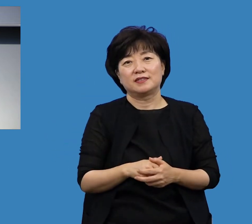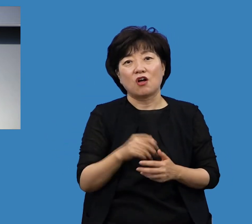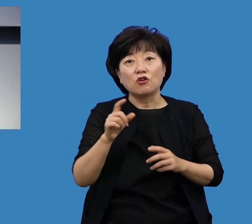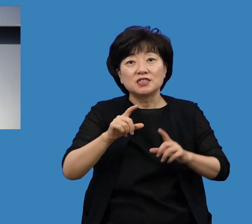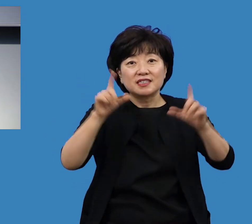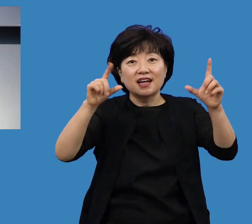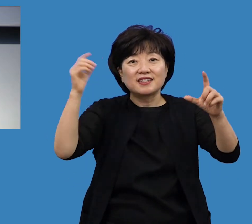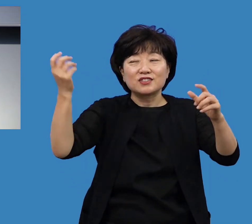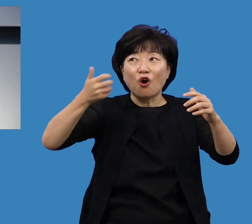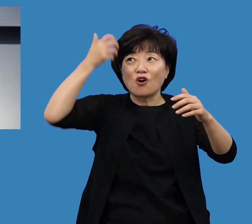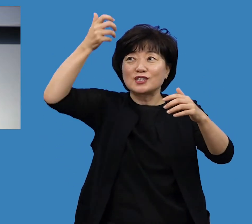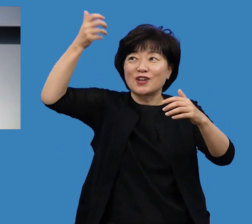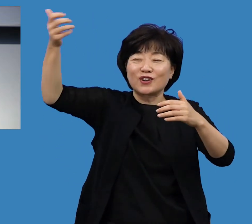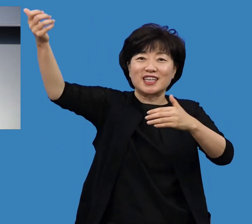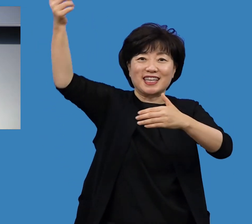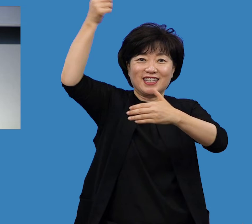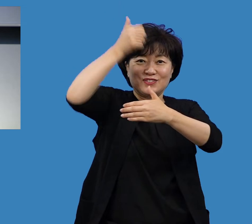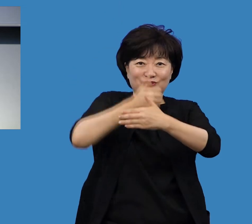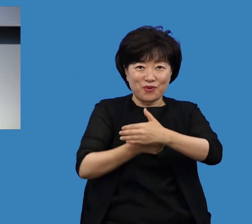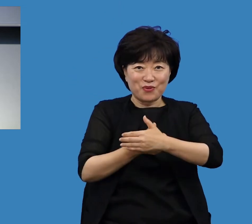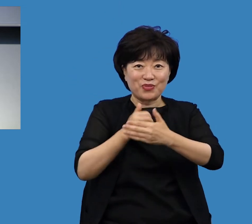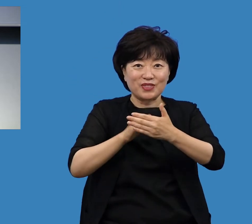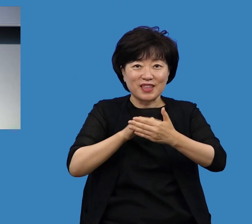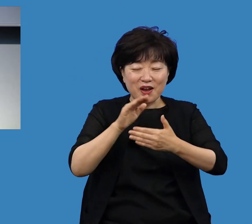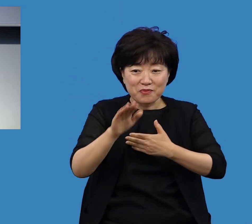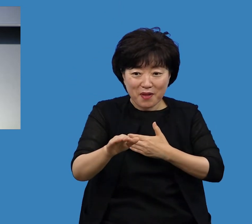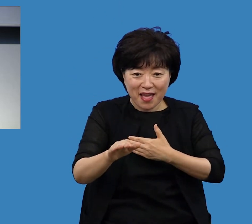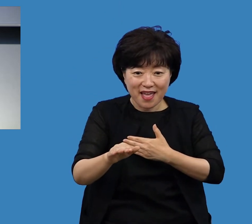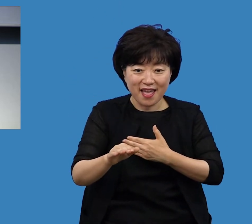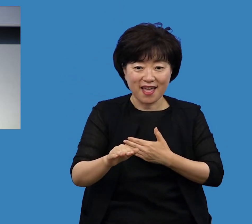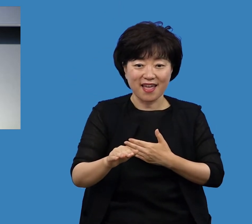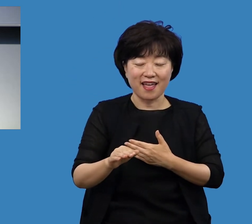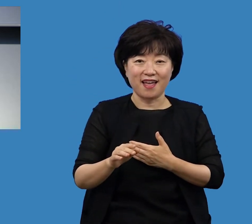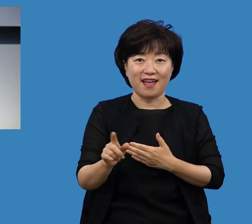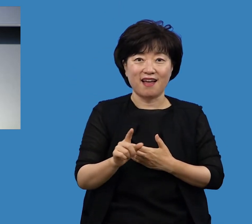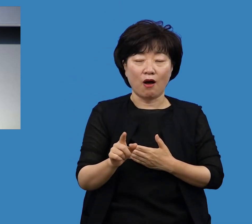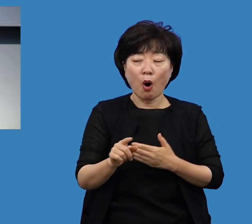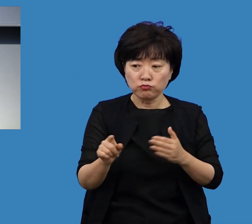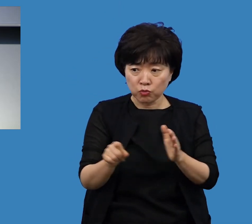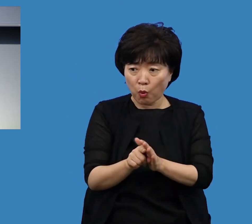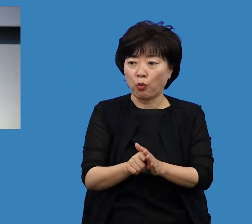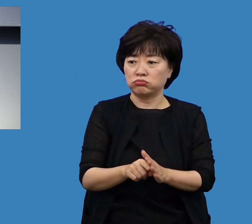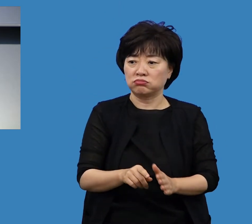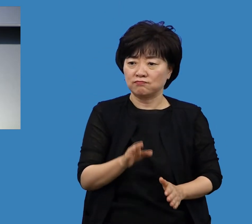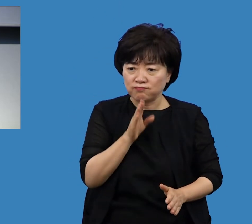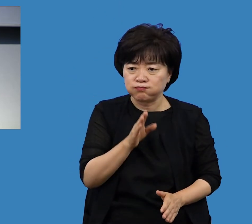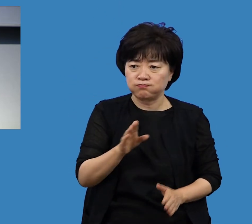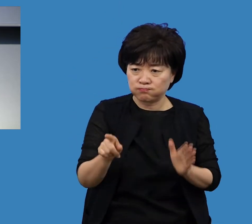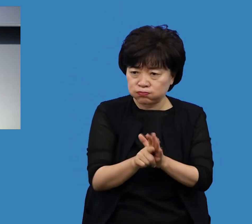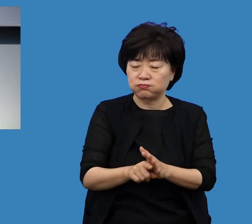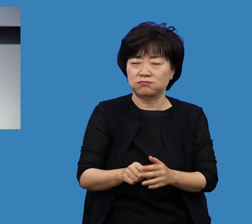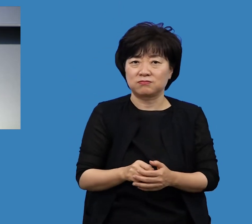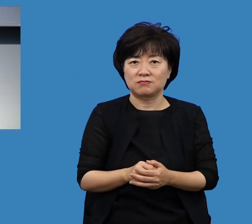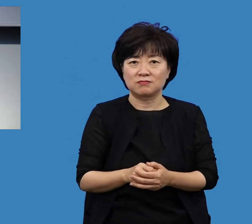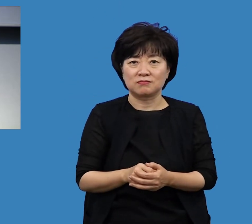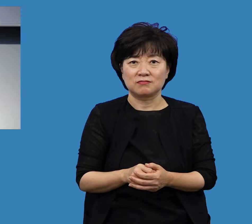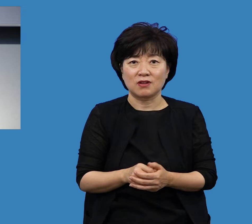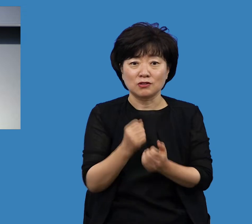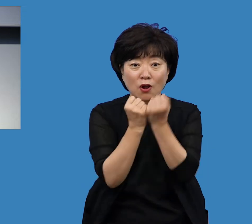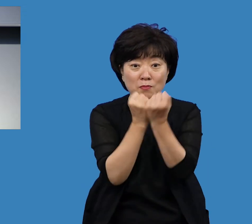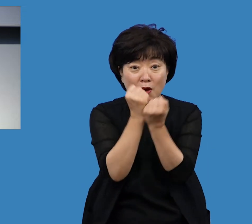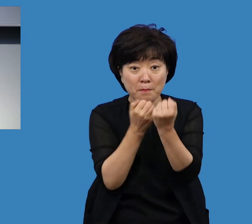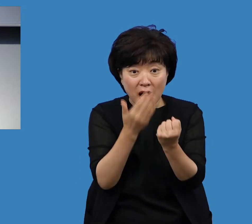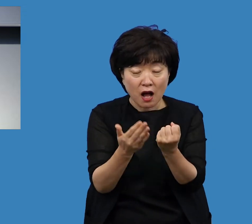성령께서 제 안에 들어오시고 나서 이해할 수 없는 변화가 일어났는데 믿어지는 거야. 이걸 어떻게 설명하겠어? 설명 못하지. 갑자기